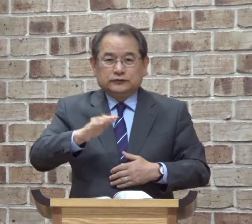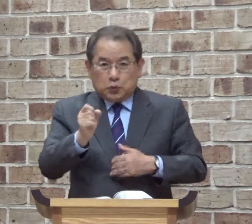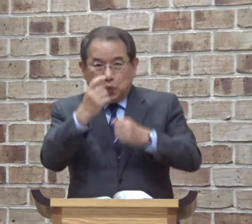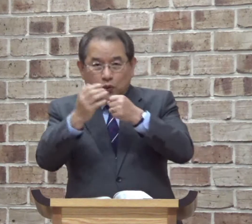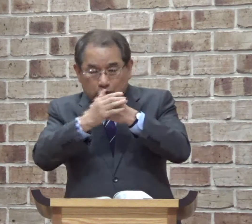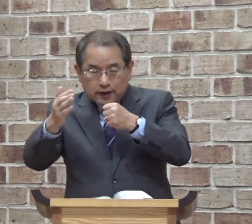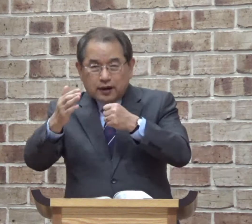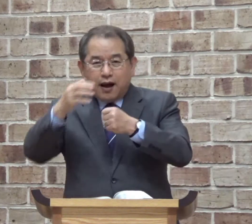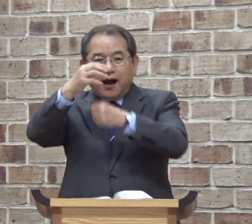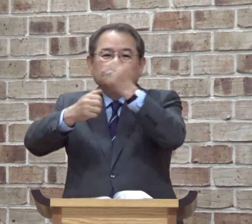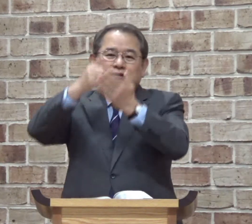하나님이 드러나는 것.